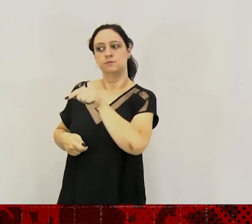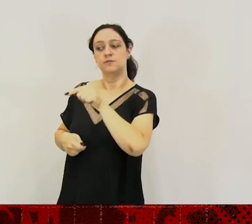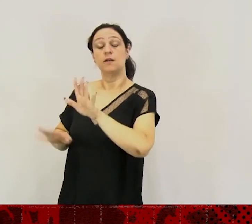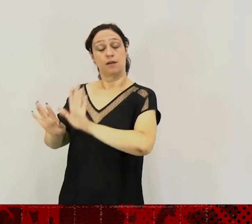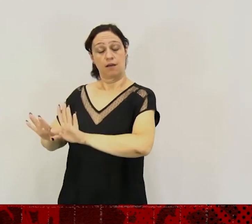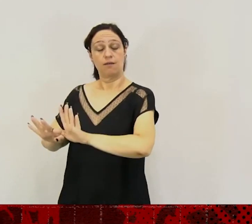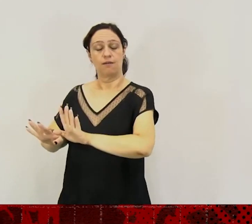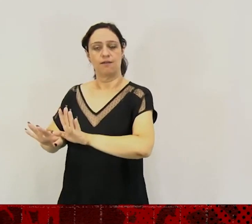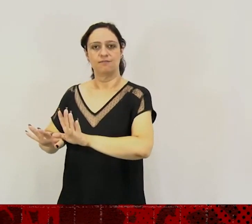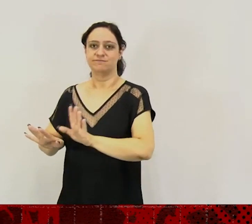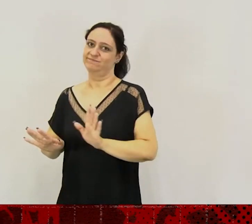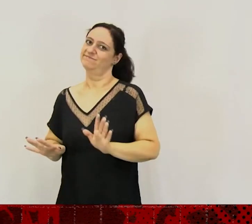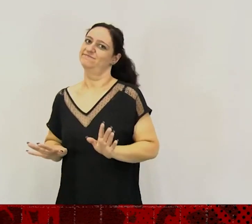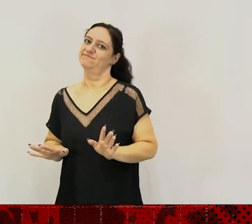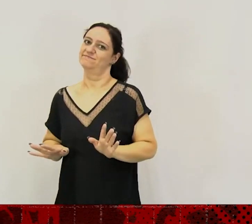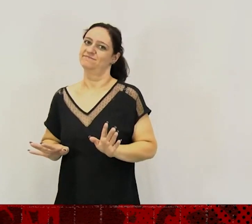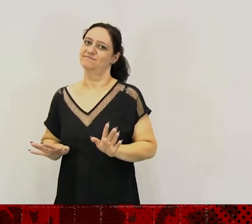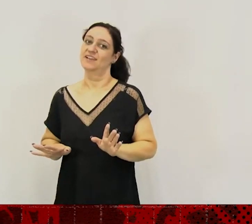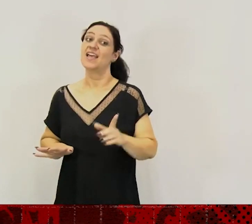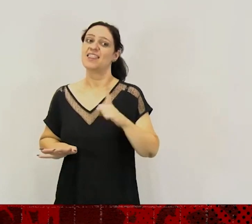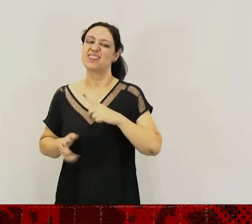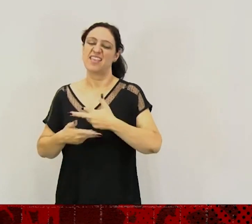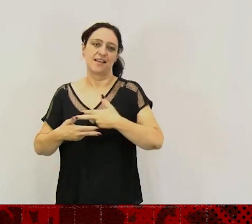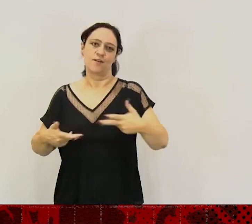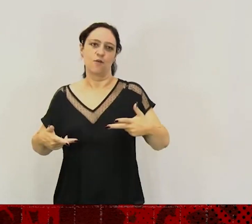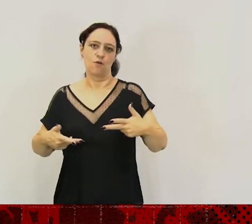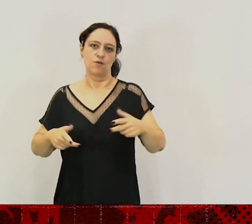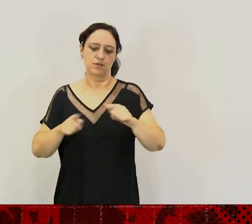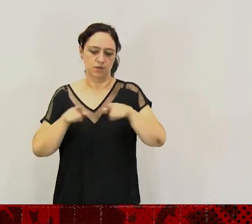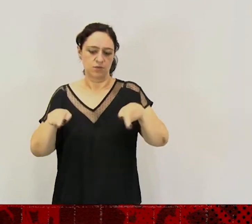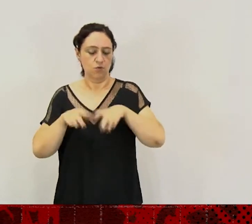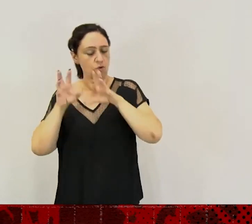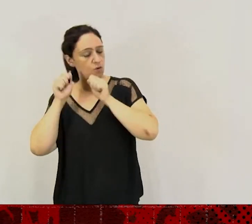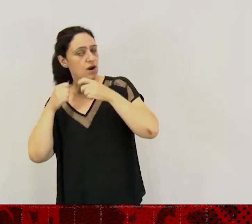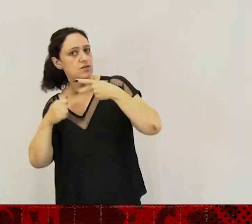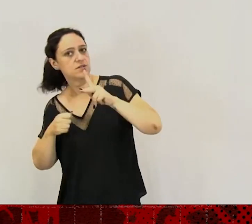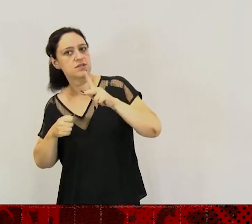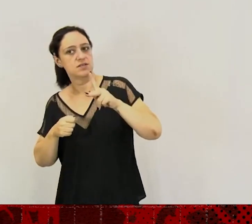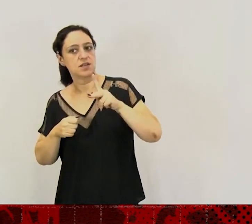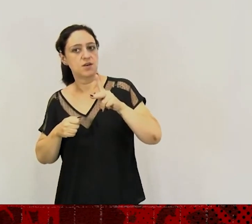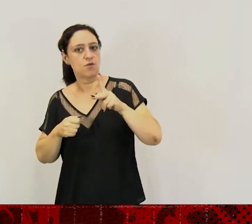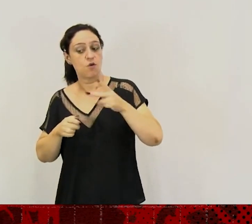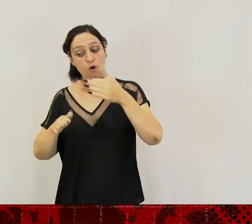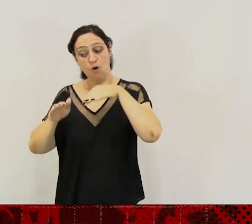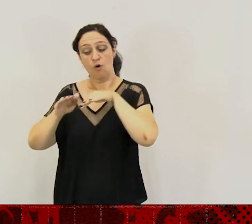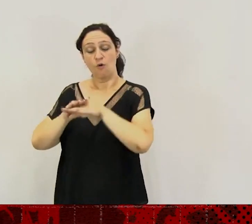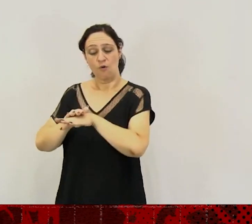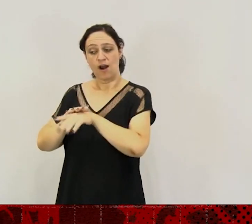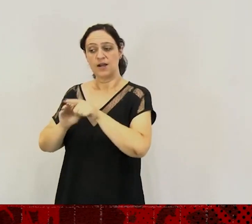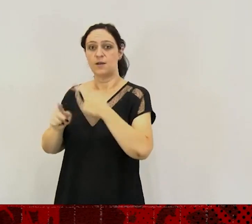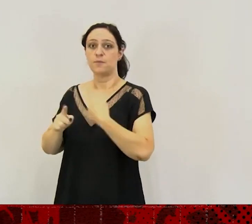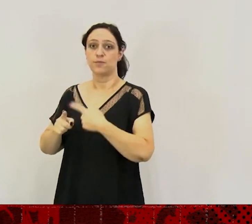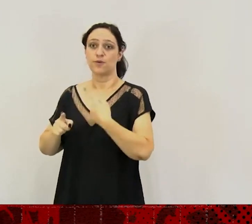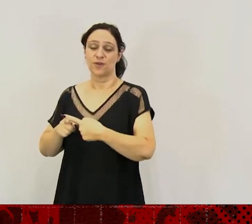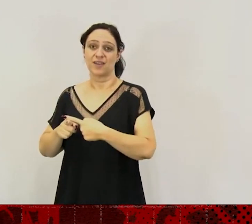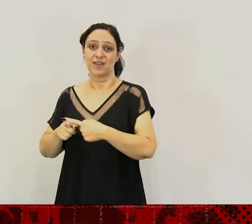é? Tem coisa no seu quarto que só está lá porque não tinha outro lugar para pôr.